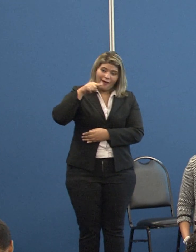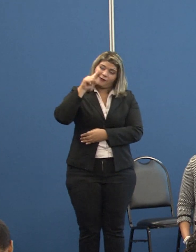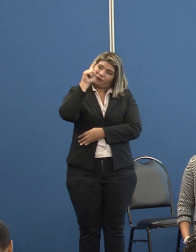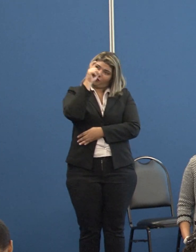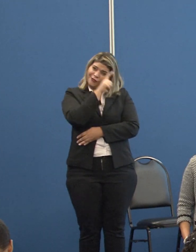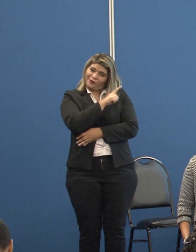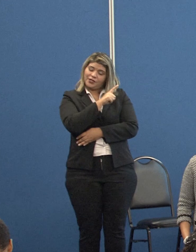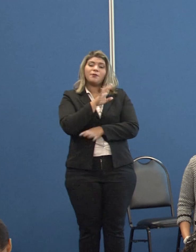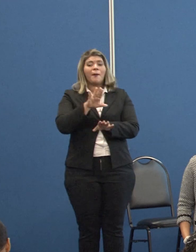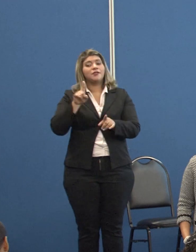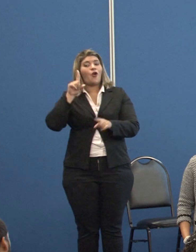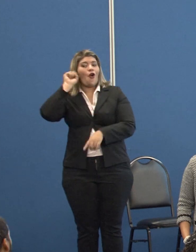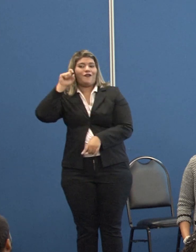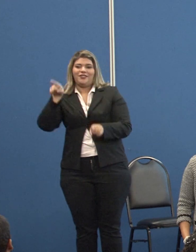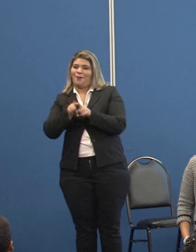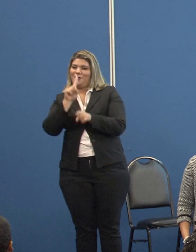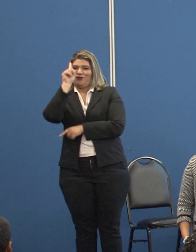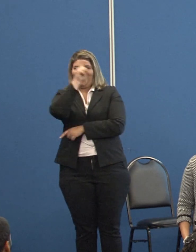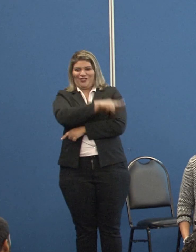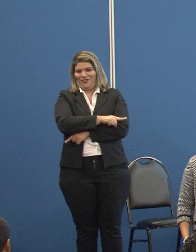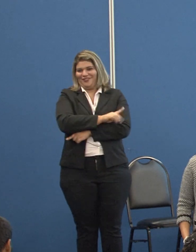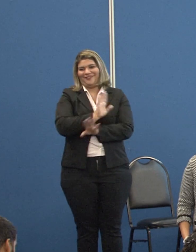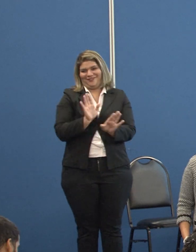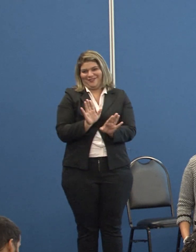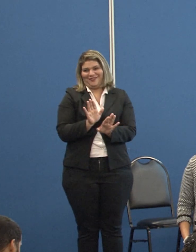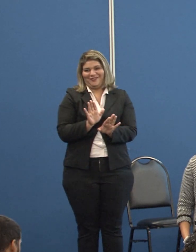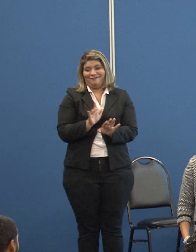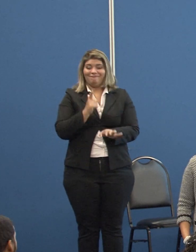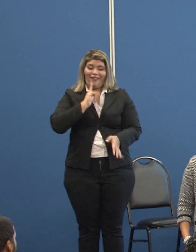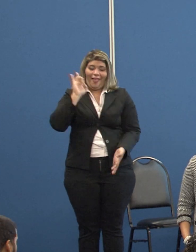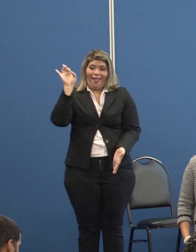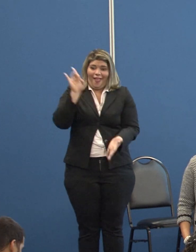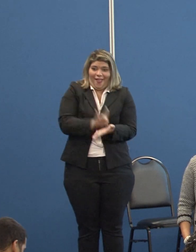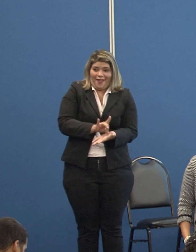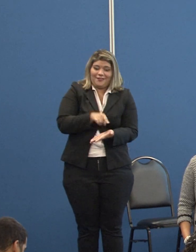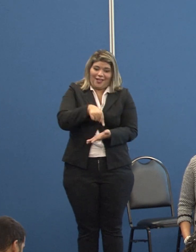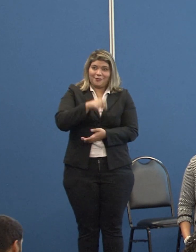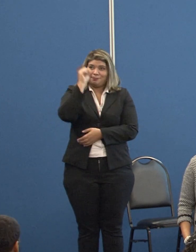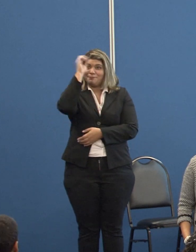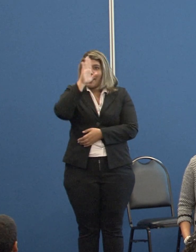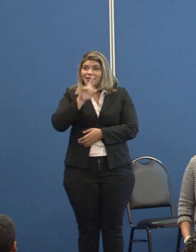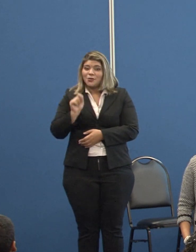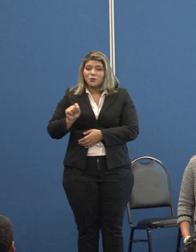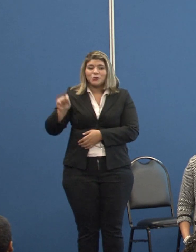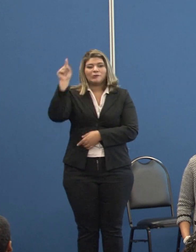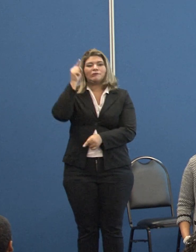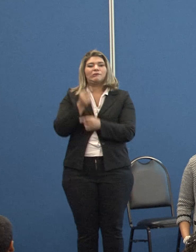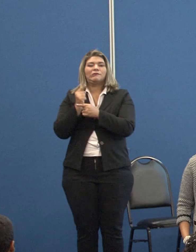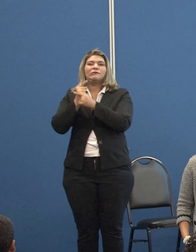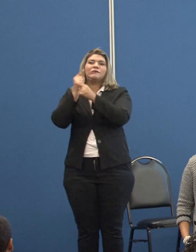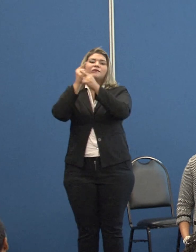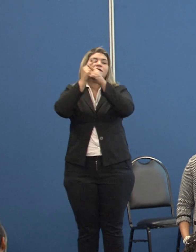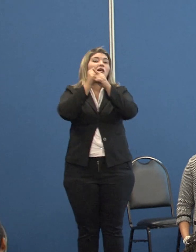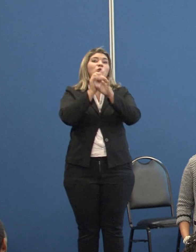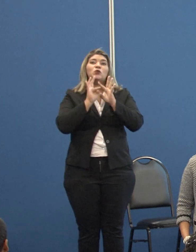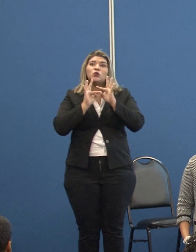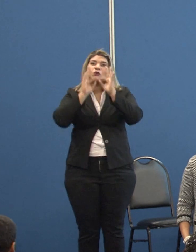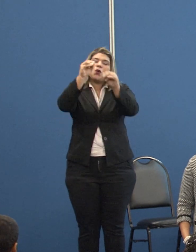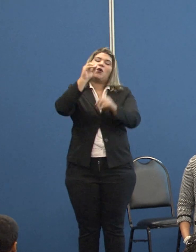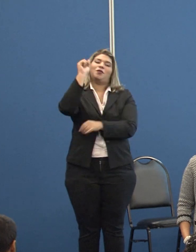como para o aluno ouvinte. Nós estamos aí diante de uma realidade em que os índices mostram que os alunos